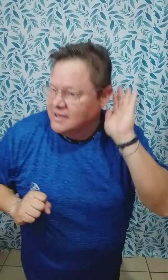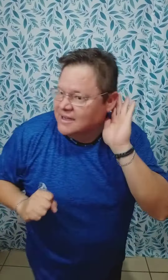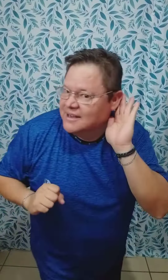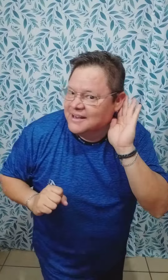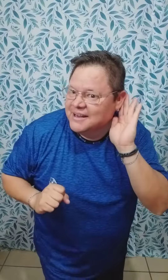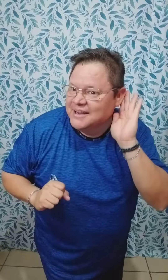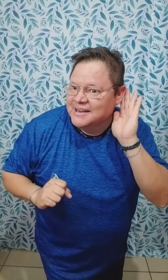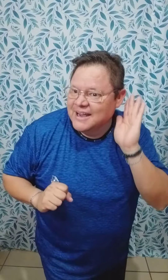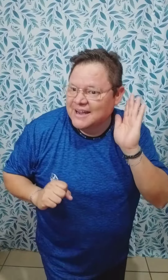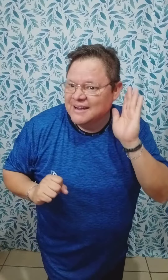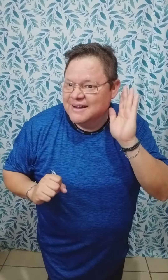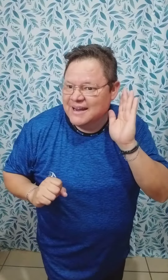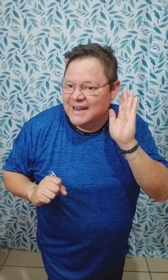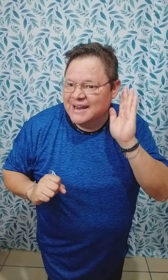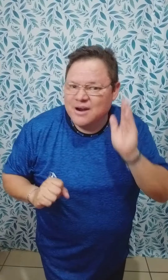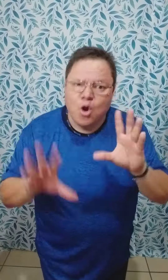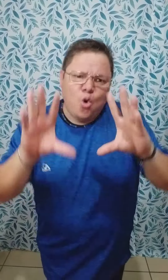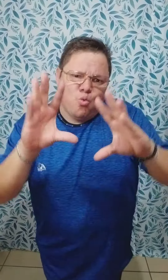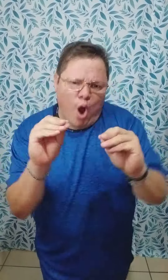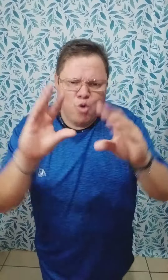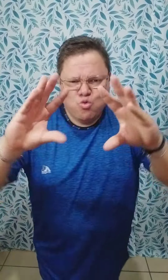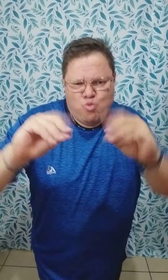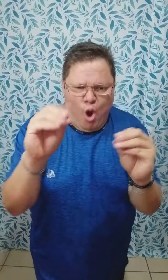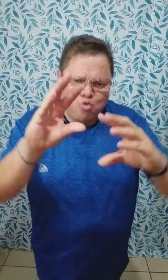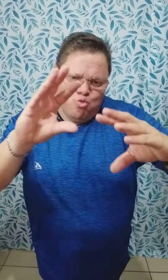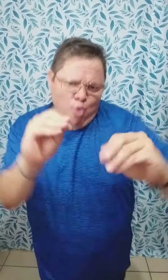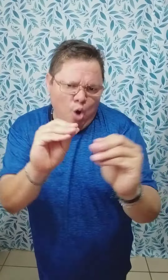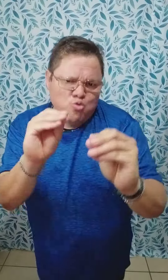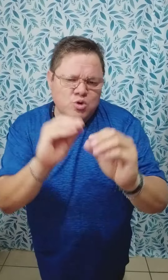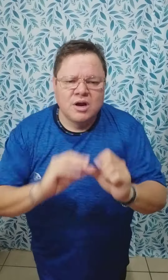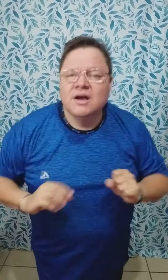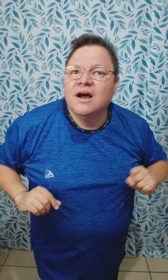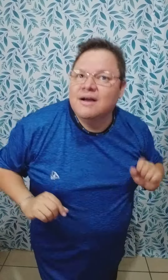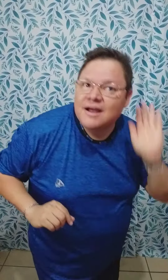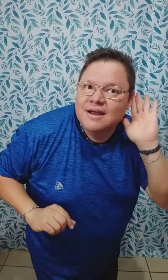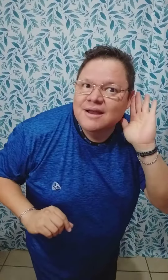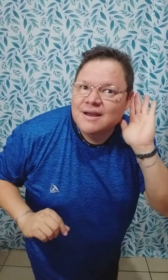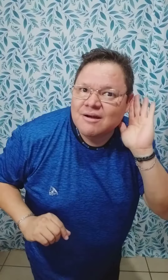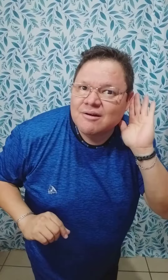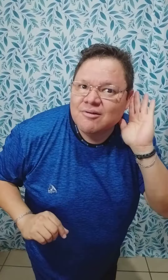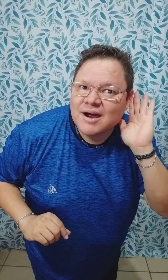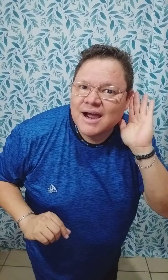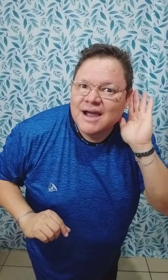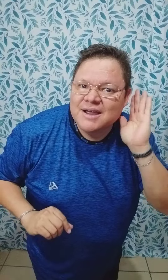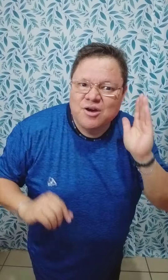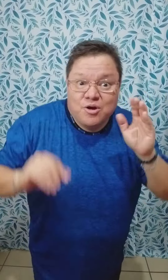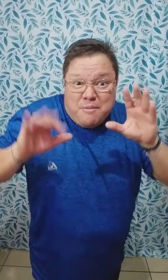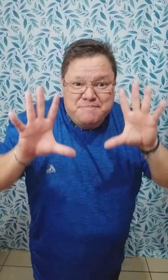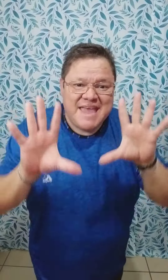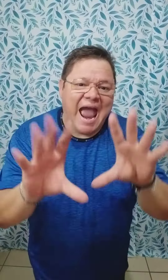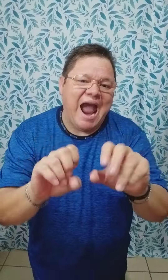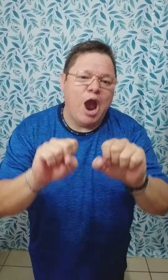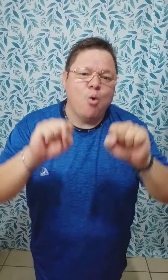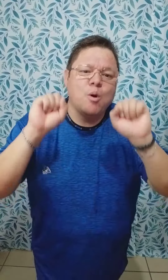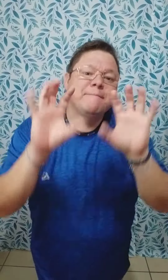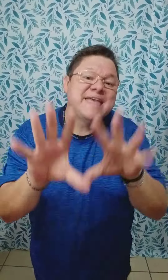y había un perro, y había un gato, había